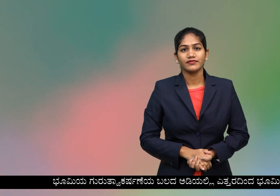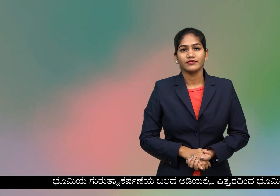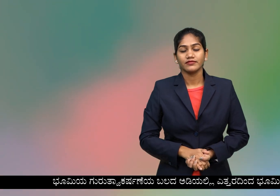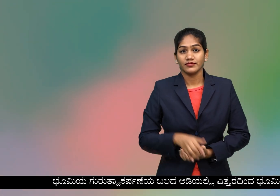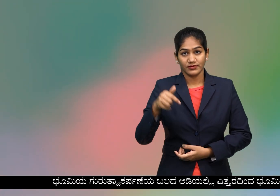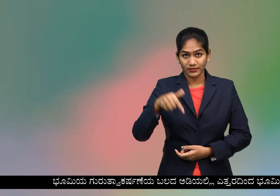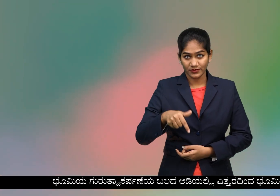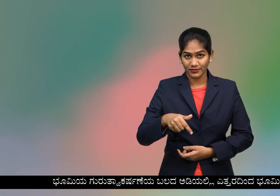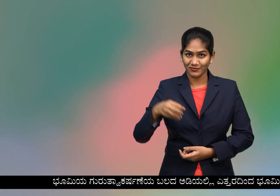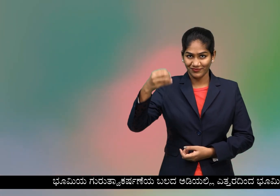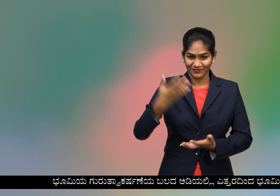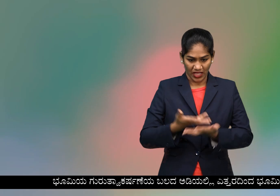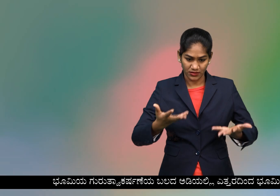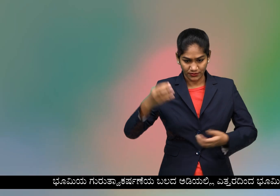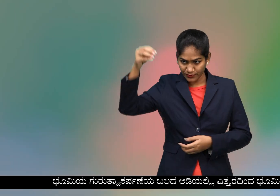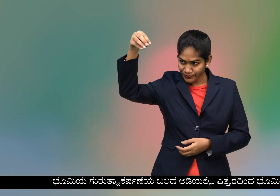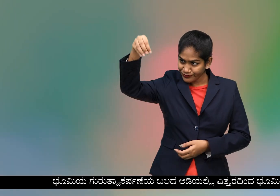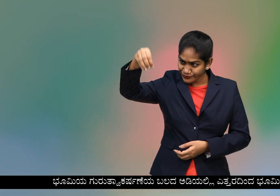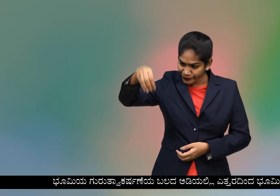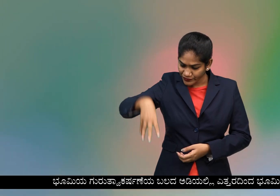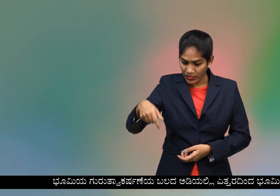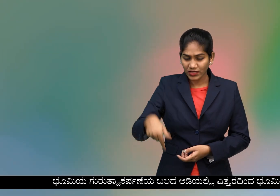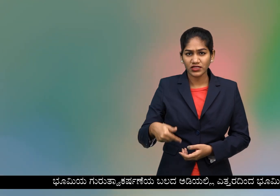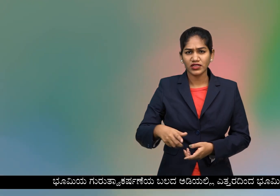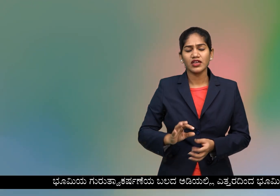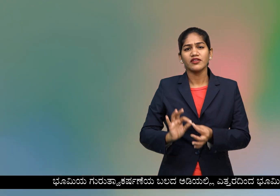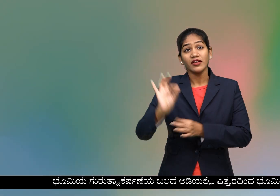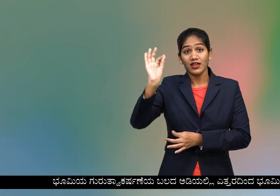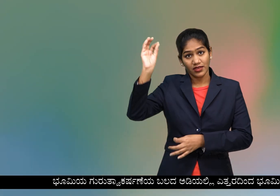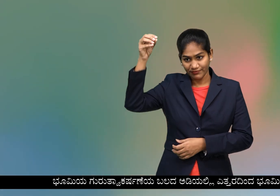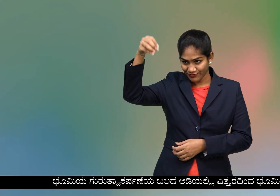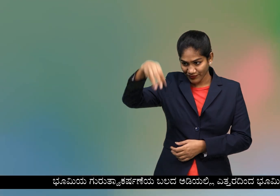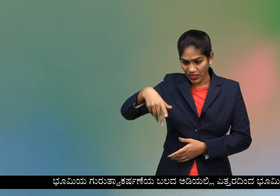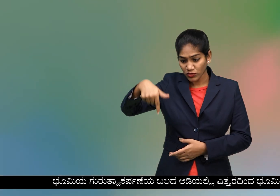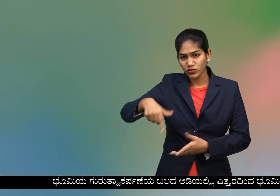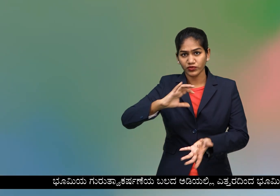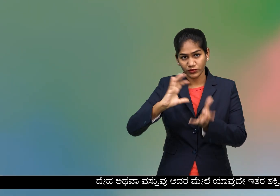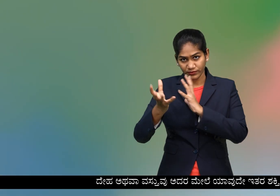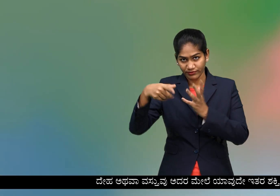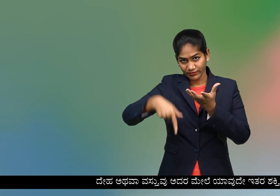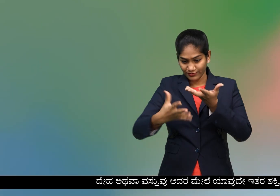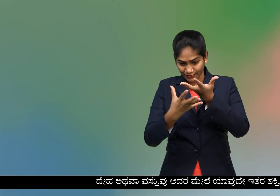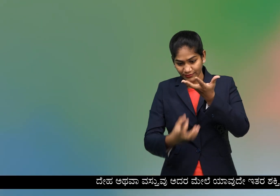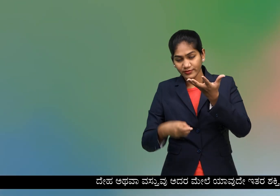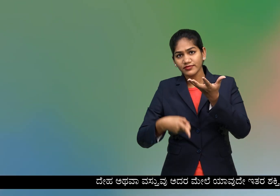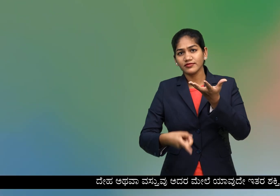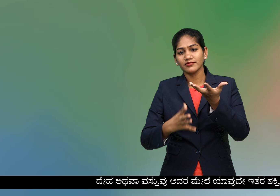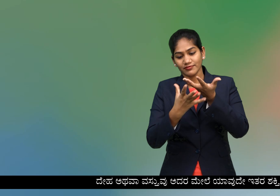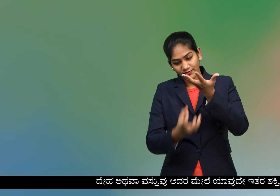ಭೂಮಿಯ ಗುರುತ್ವಾಕರ್ಷಣೆಯ ಬಲದ ಅಡಿಯಲ್ಲಿ ಎತ್ತರದಿಂದ ಭೂಮಿಯ ಕಡೆಗೆ ಬೀಳುವ ದೇಹ ಅಥವಾ ವಸ್ತುವು ಅದರ